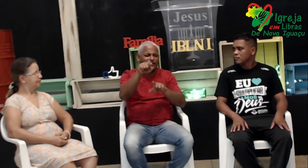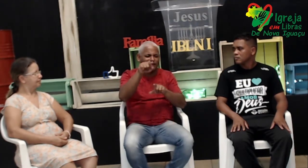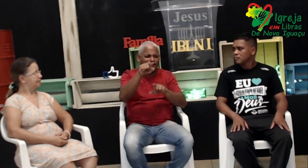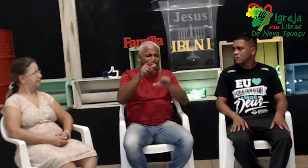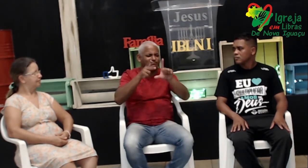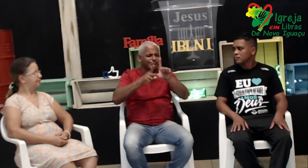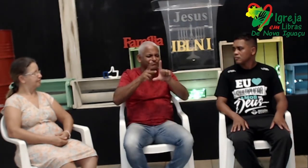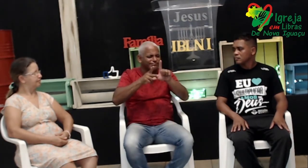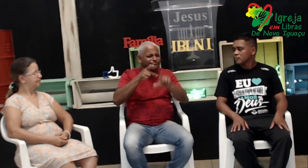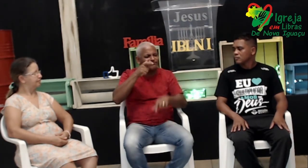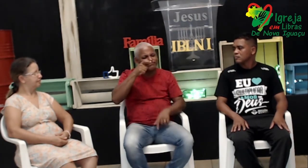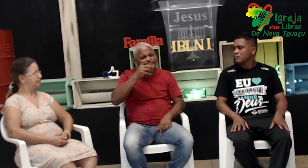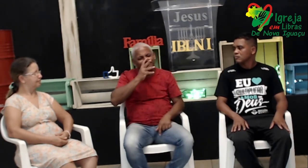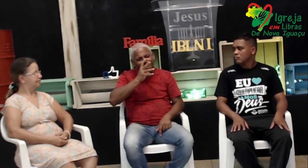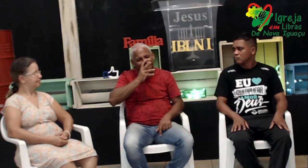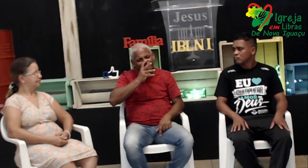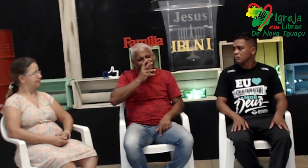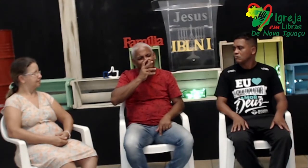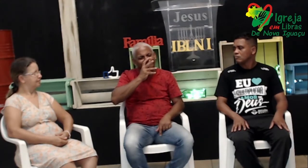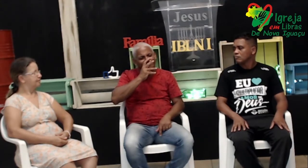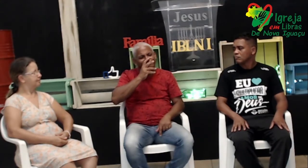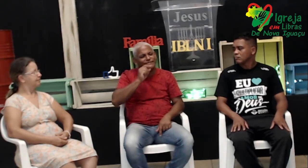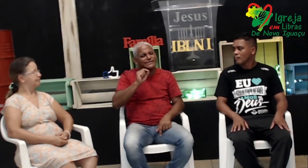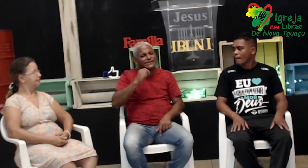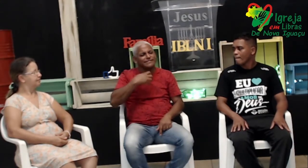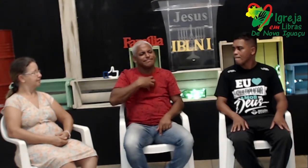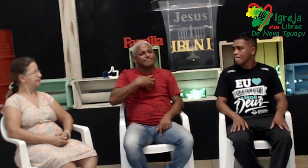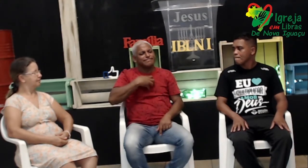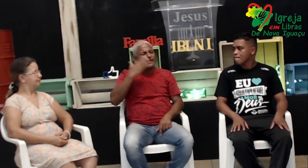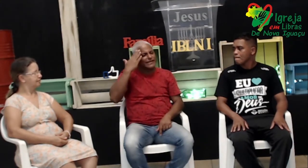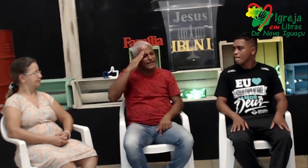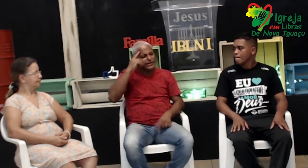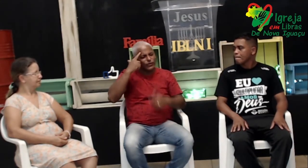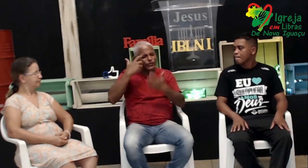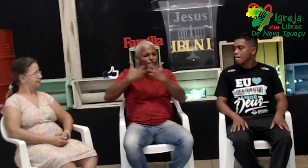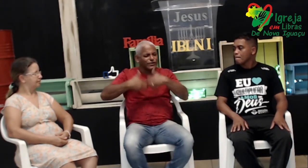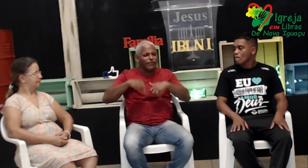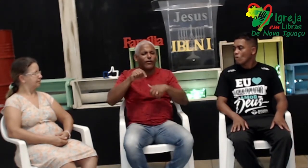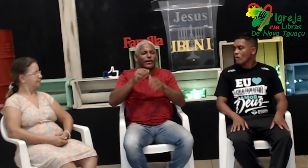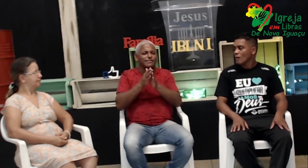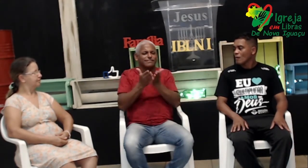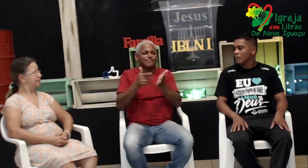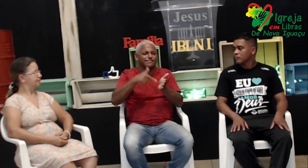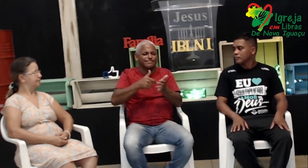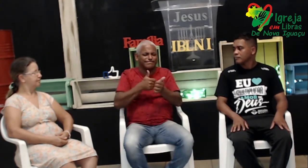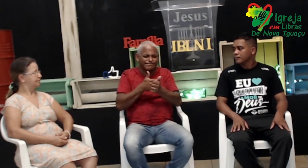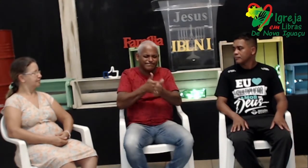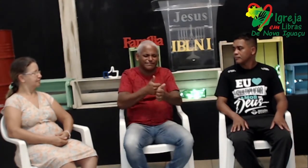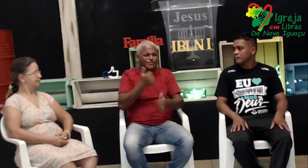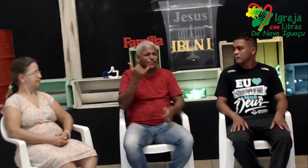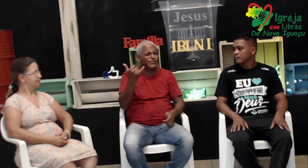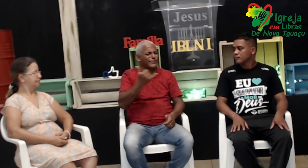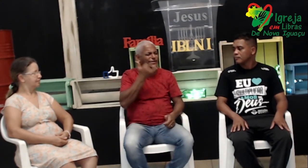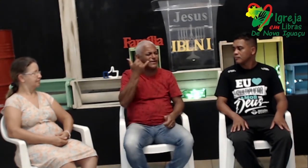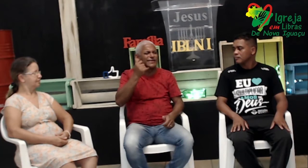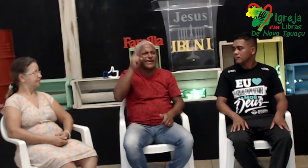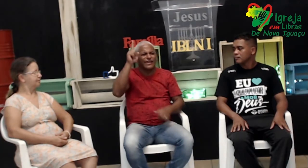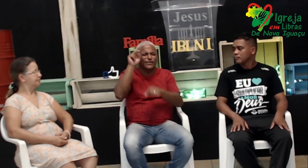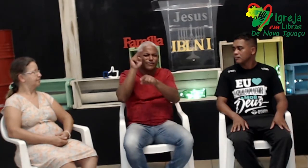Nova Iguaçu, também aqueles que estão aqui nos assistindo por essa live. Ó Senhor, muito